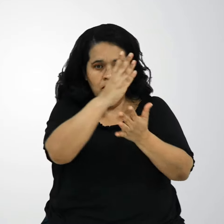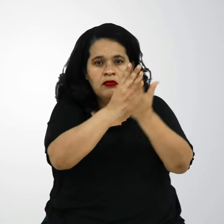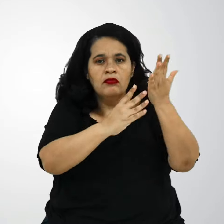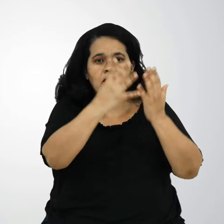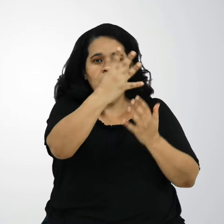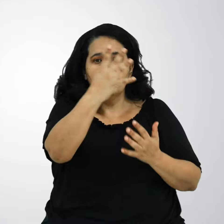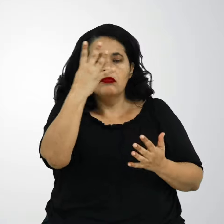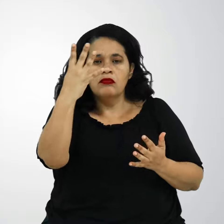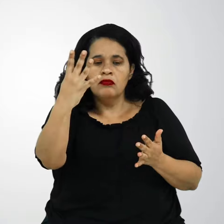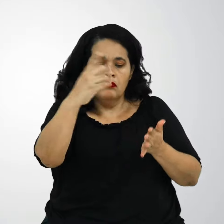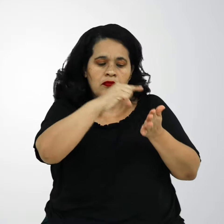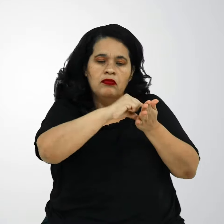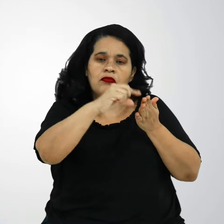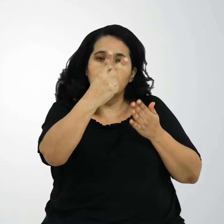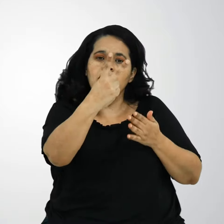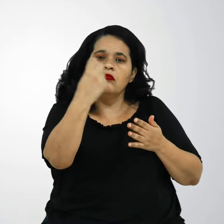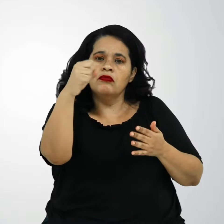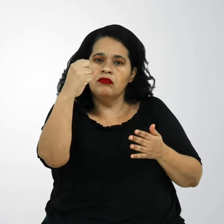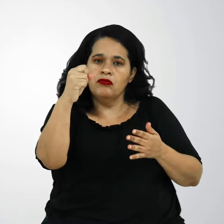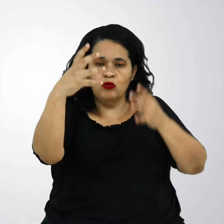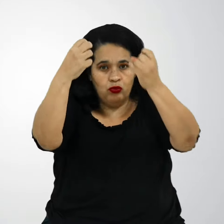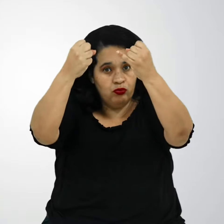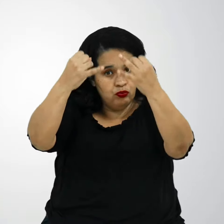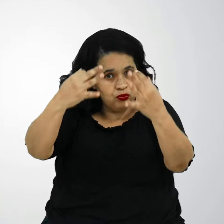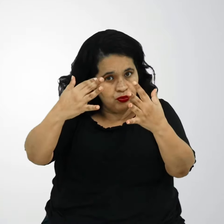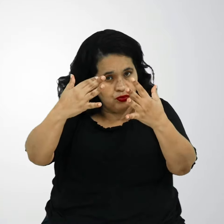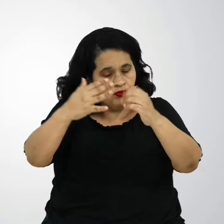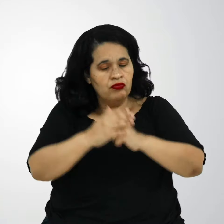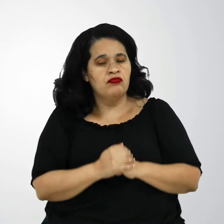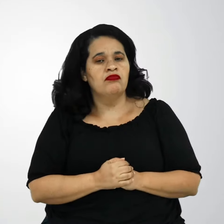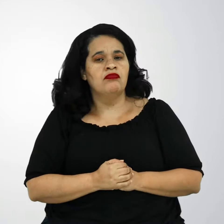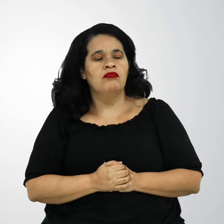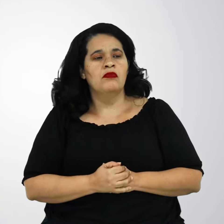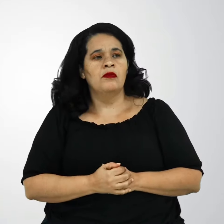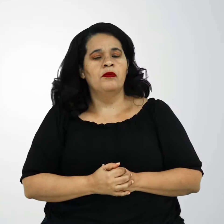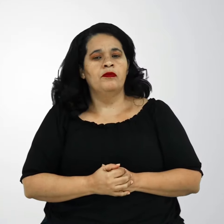44, versículo 28. Diz o seguinte, o versículo